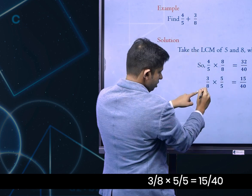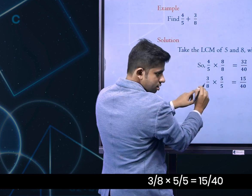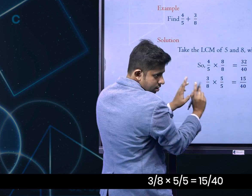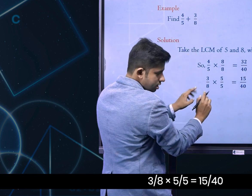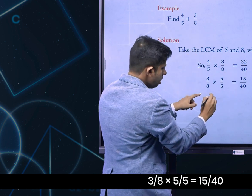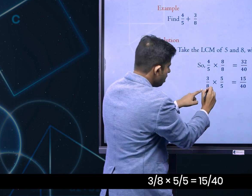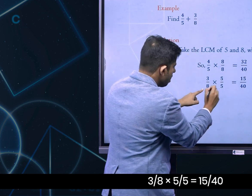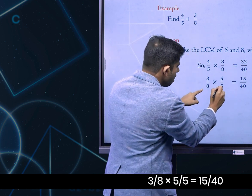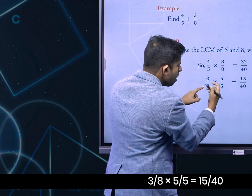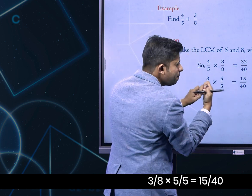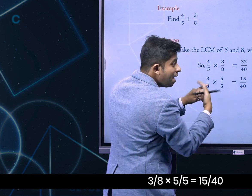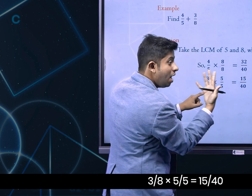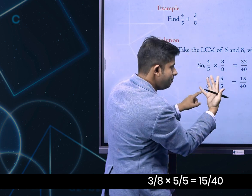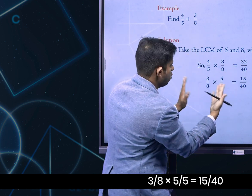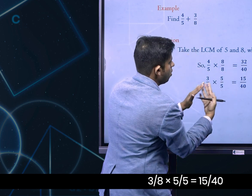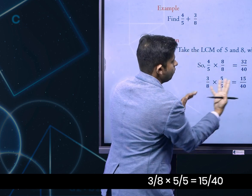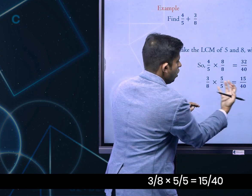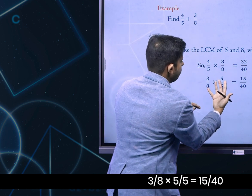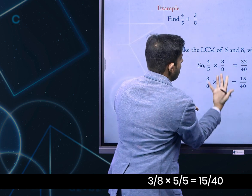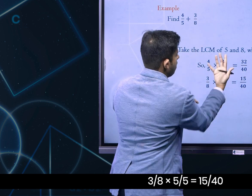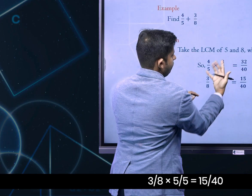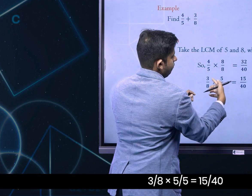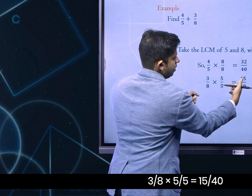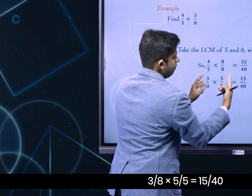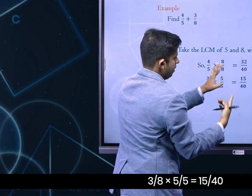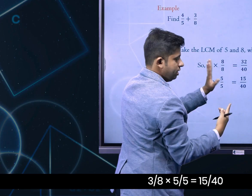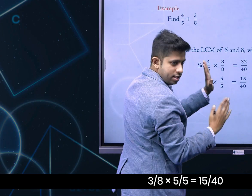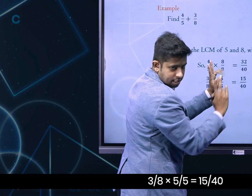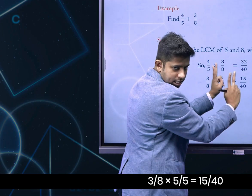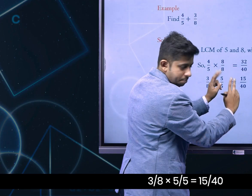3/8 गुणिले 5/5 बरोबर 15/40.